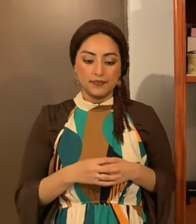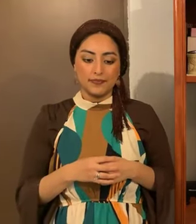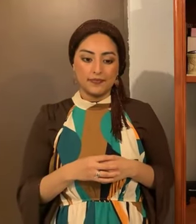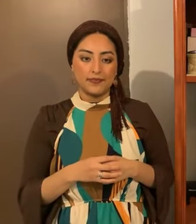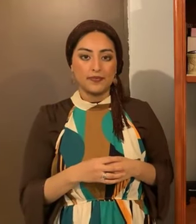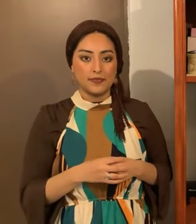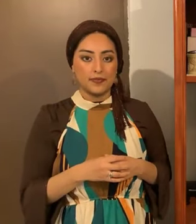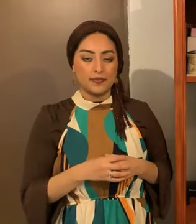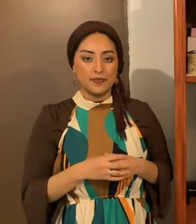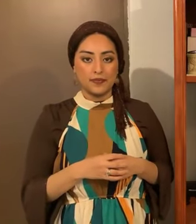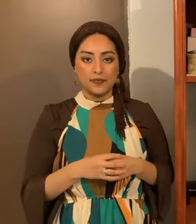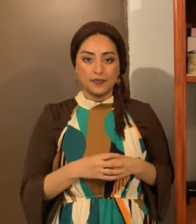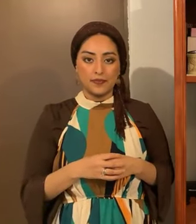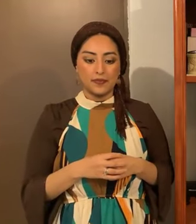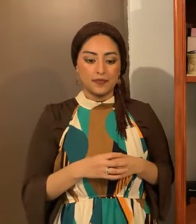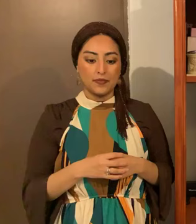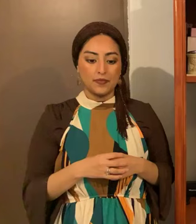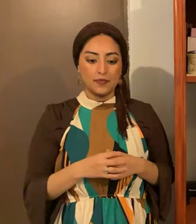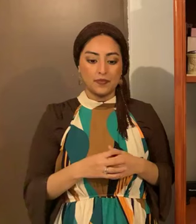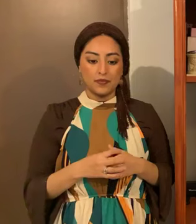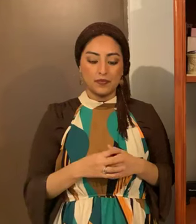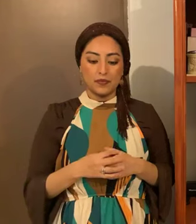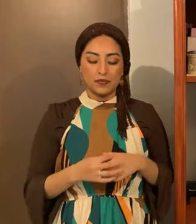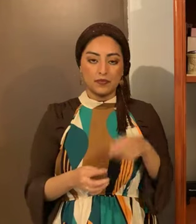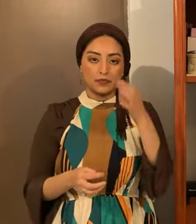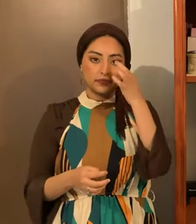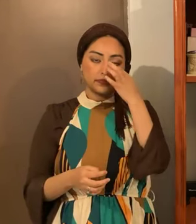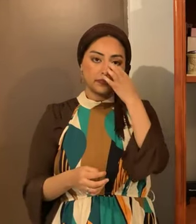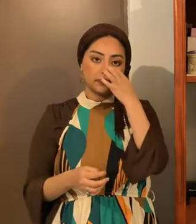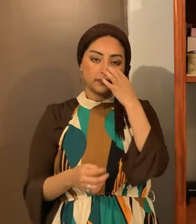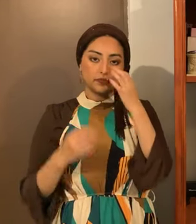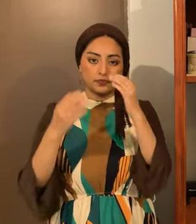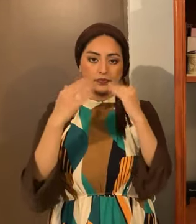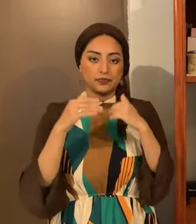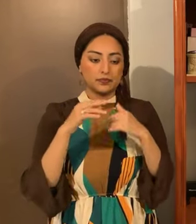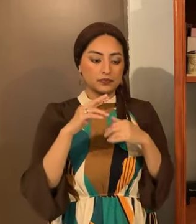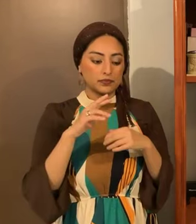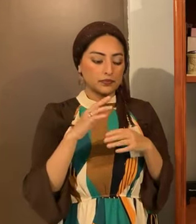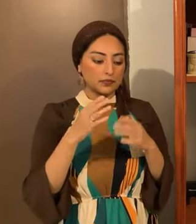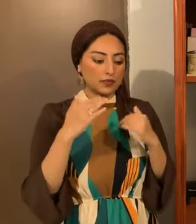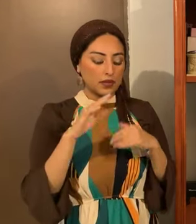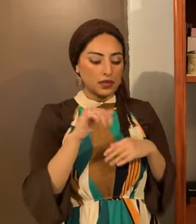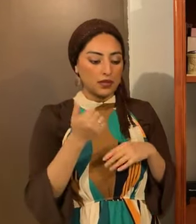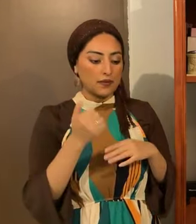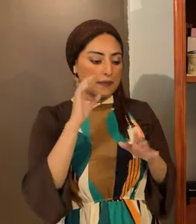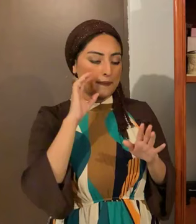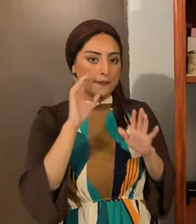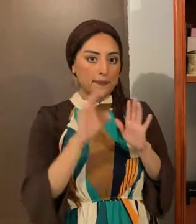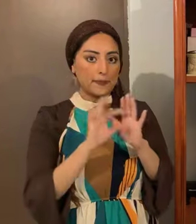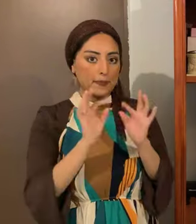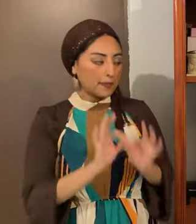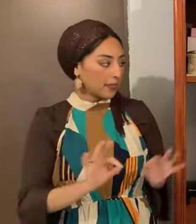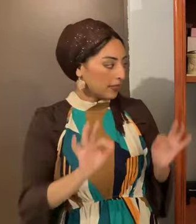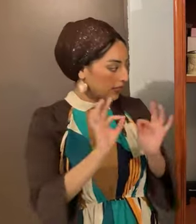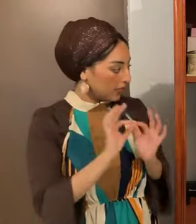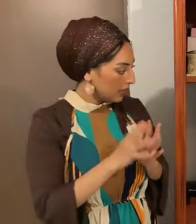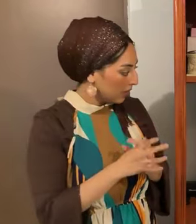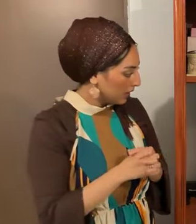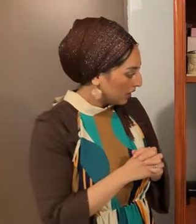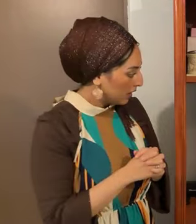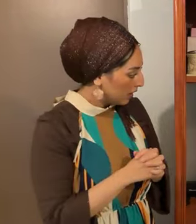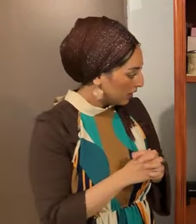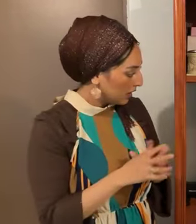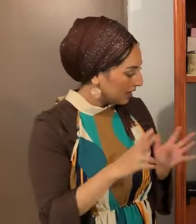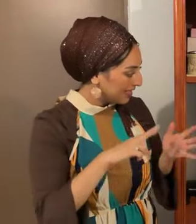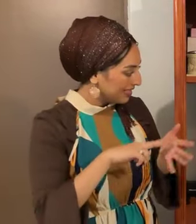sí, seguramente que lo hacemos. Ahora tenemos una siguiente diapositiva que es muy importante, con el significado